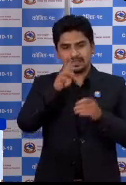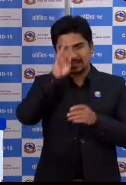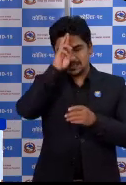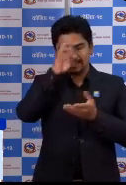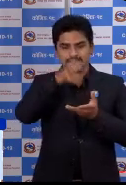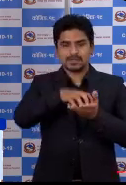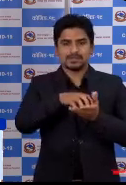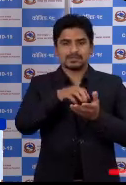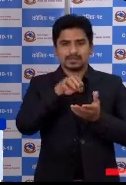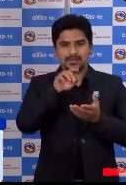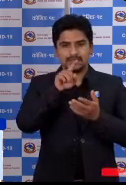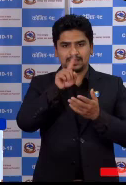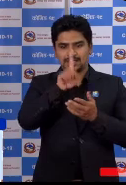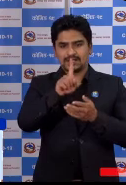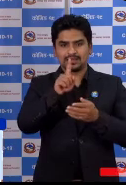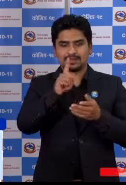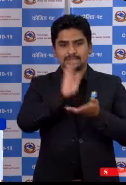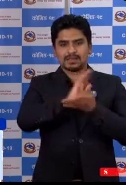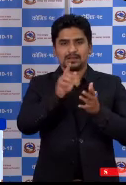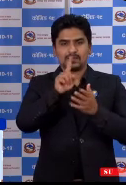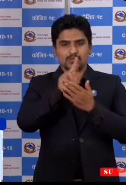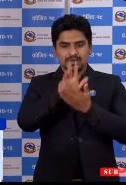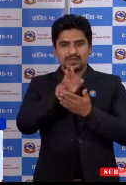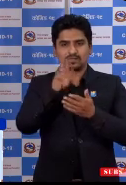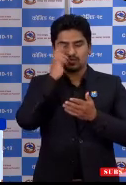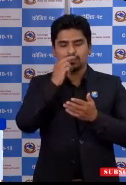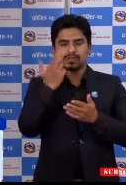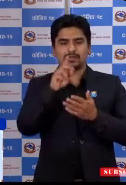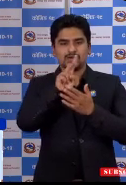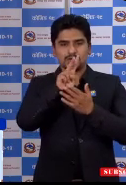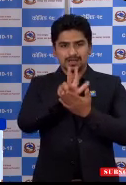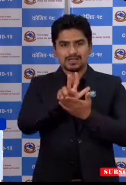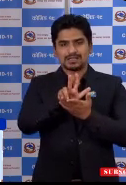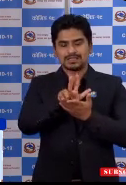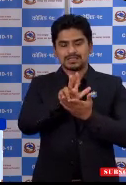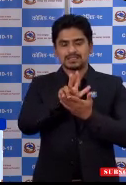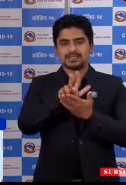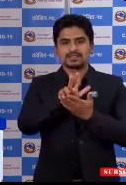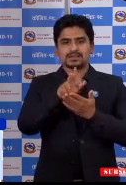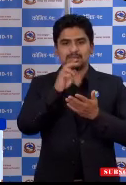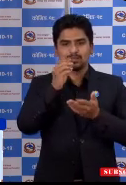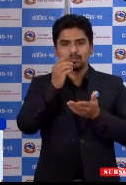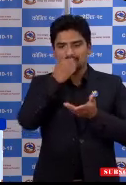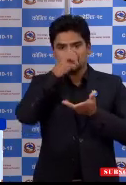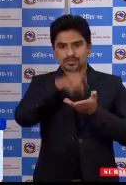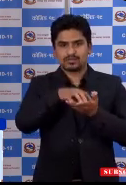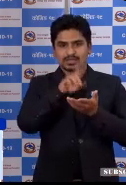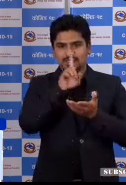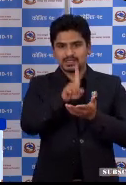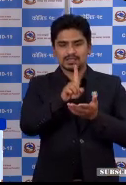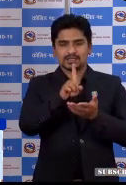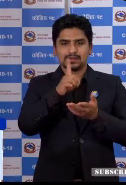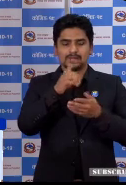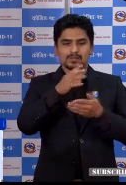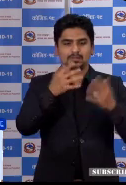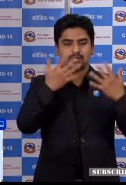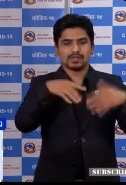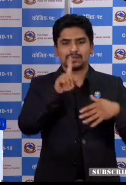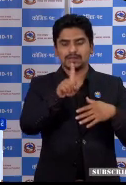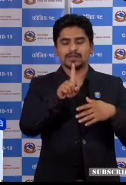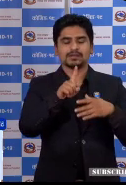विराटनगरमा 19, रूपन्देहीमा 28, भरतपुरमा 1, नेपालगञ्जमा 24 र बर्दियामा 1 गरी